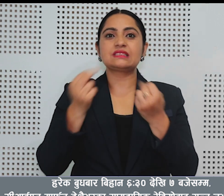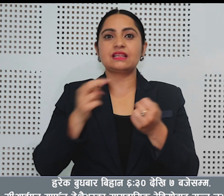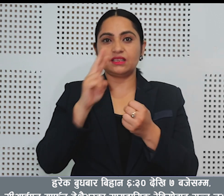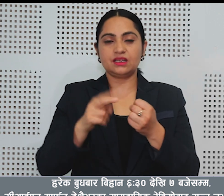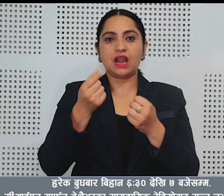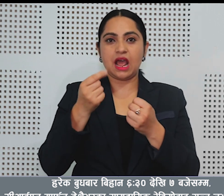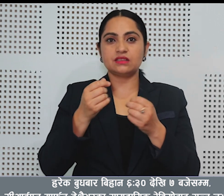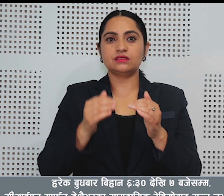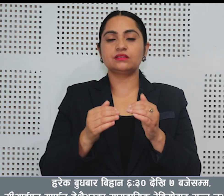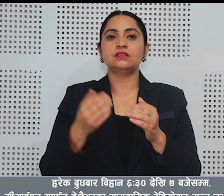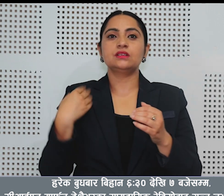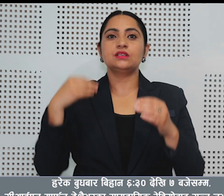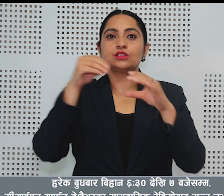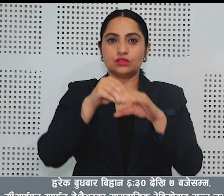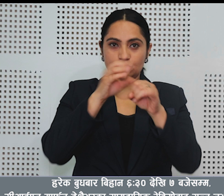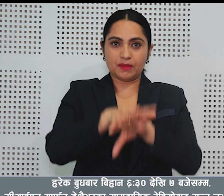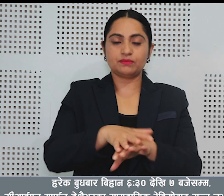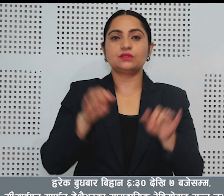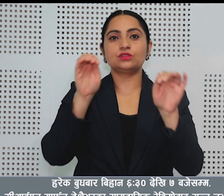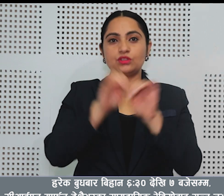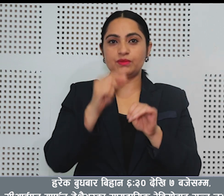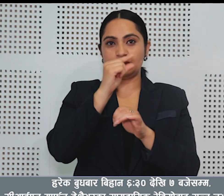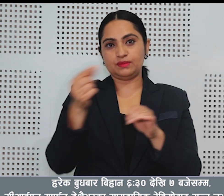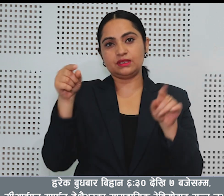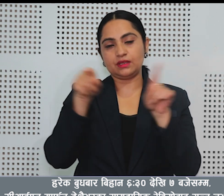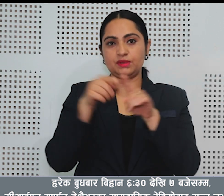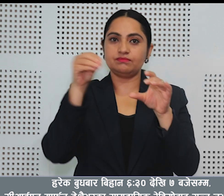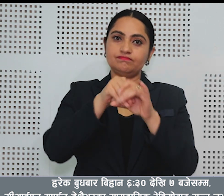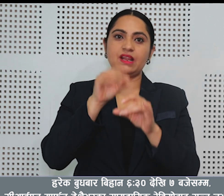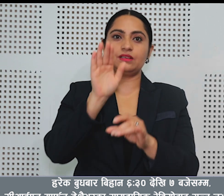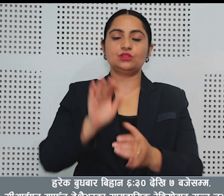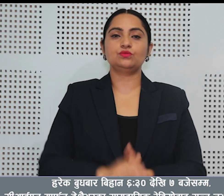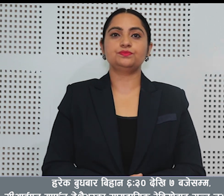र आर्थिक समावेशीकरण सम्बन्धी सवाललाई पनि समेट्नेछौँ।